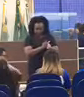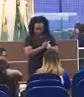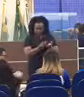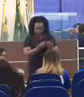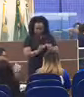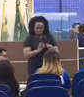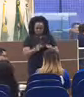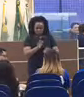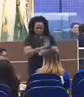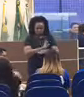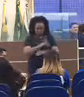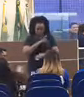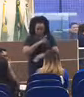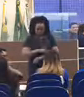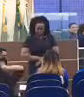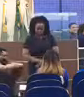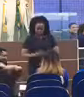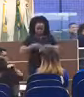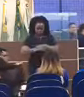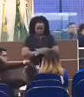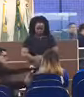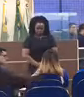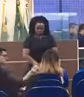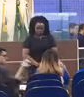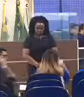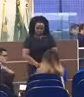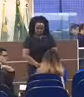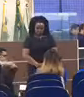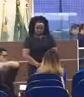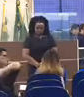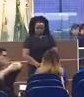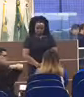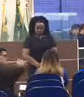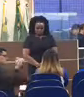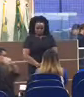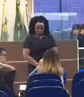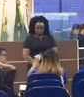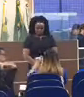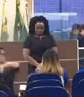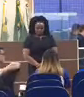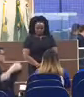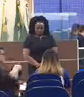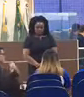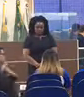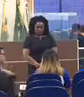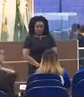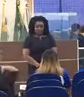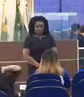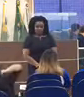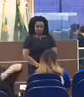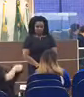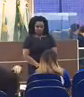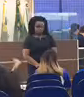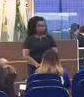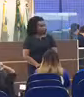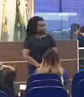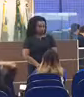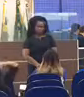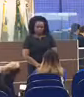né? Que além da internet, que tem essa prerrogativa, ela pode também acompanhar de forma presencial, e é muito importante isso, que a população